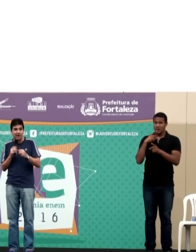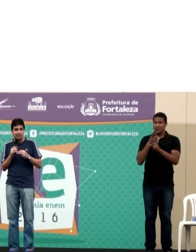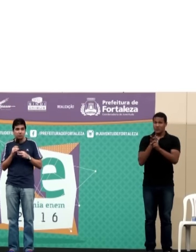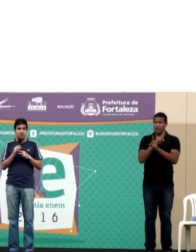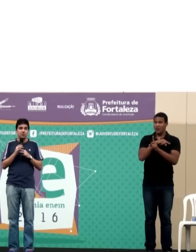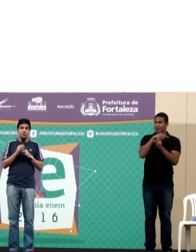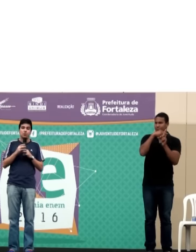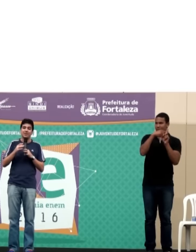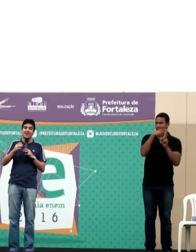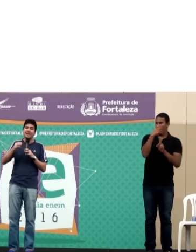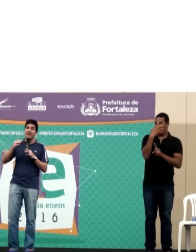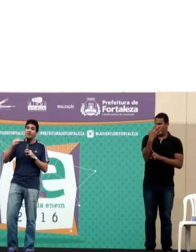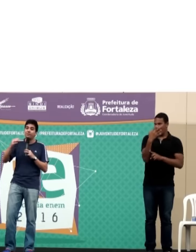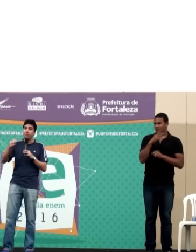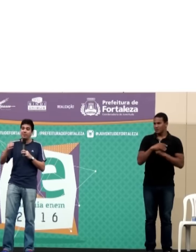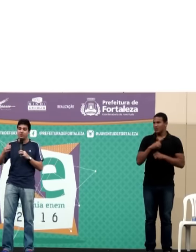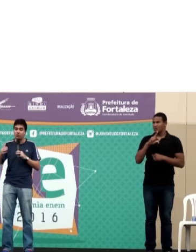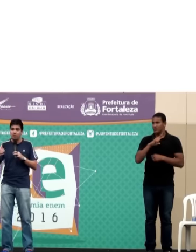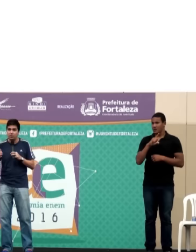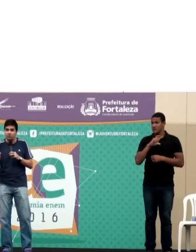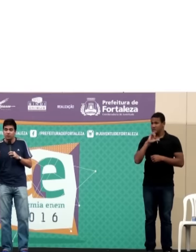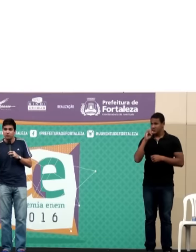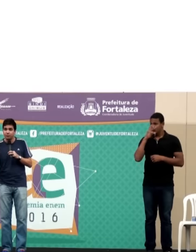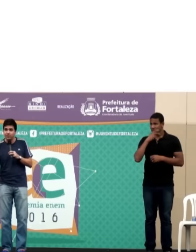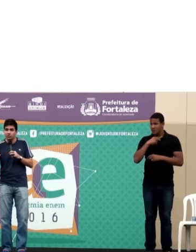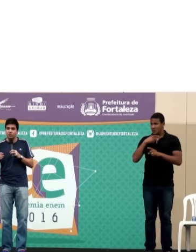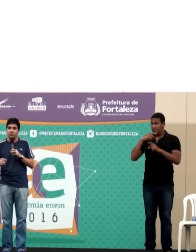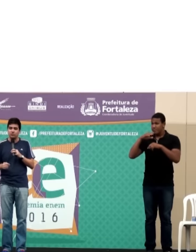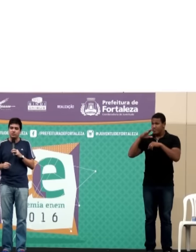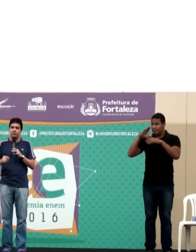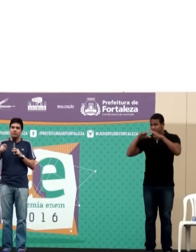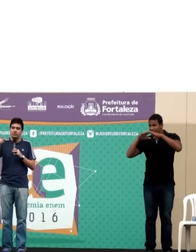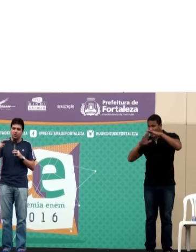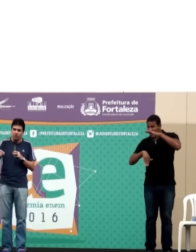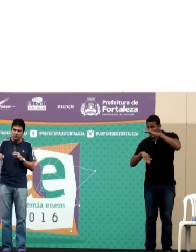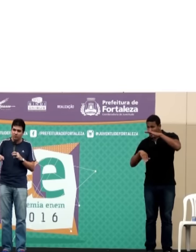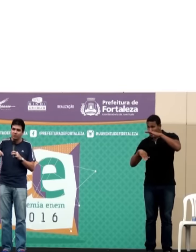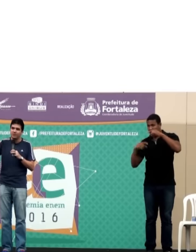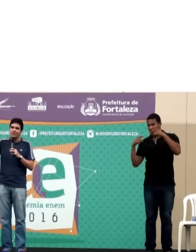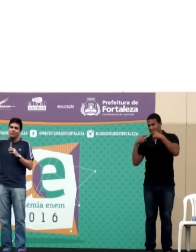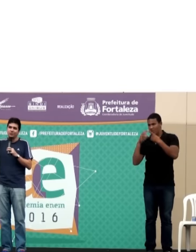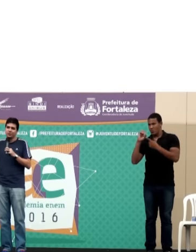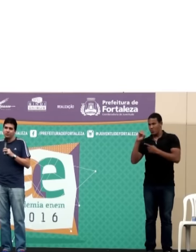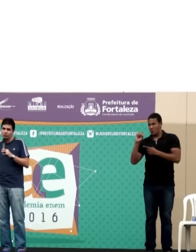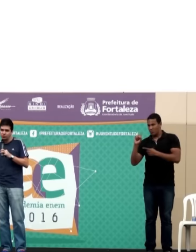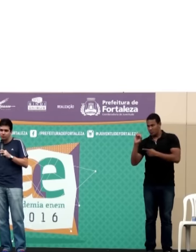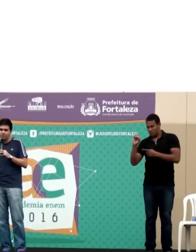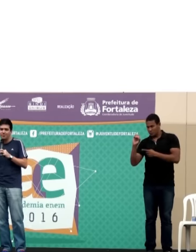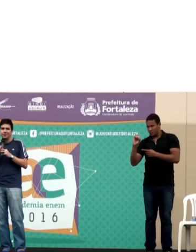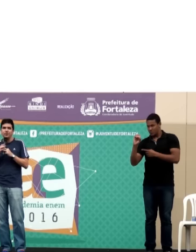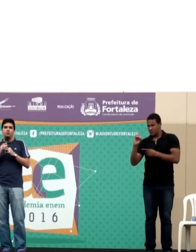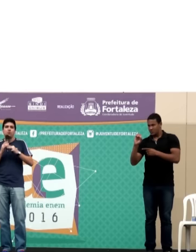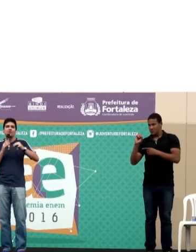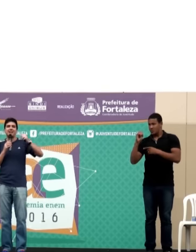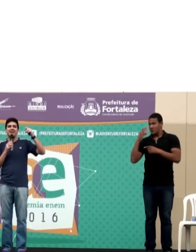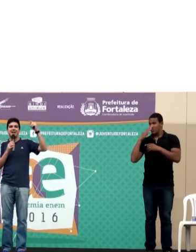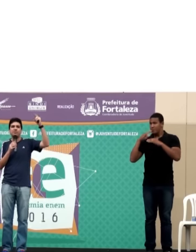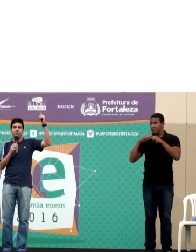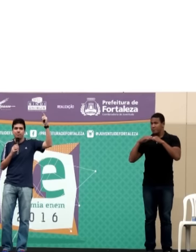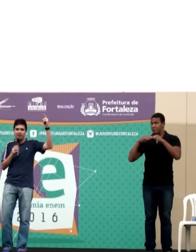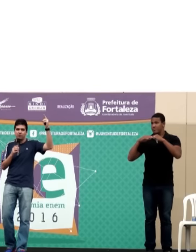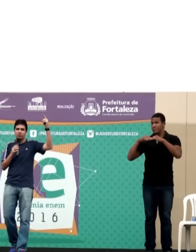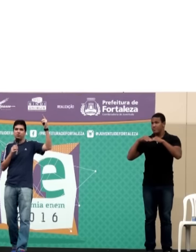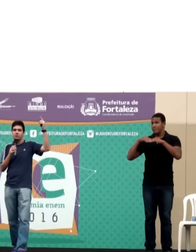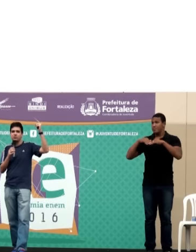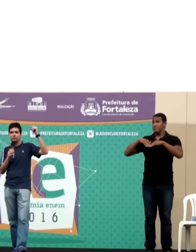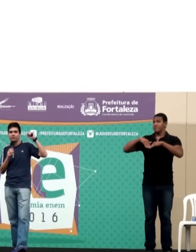Mais 4. Quando a carga for menor, sufixo oso, hidróxido estanoso. Quando a carga